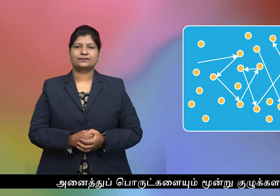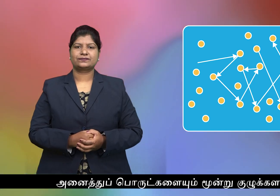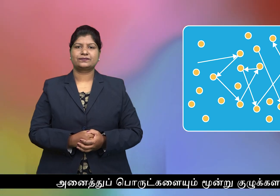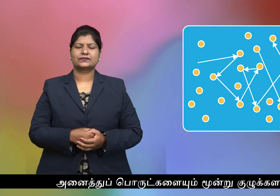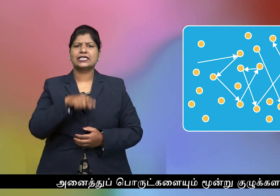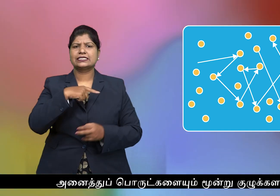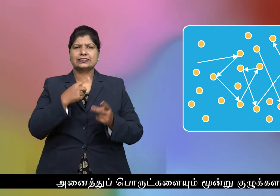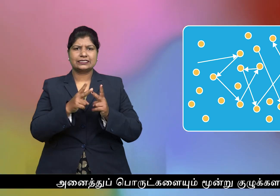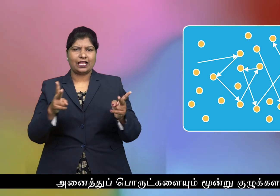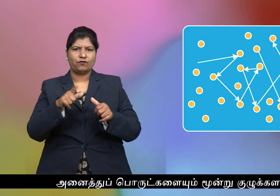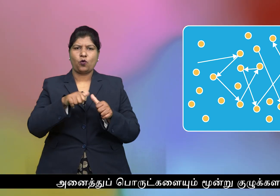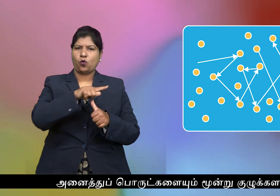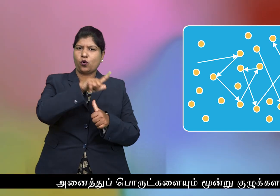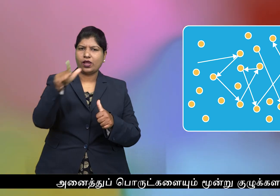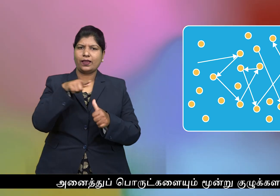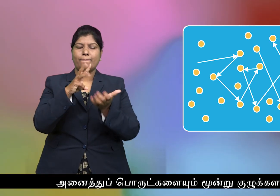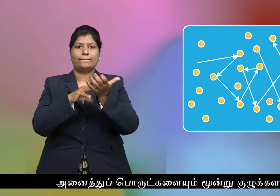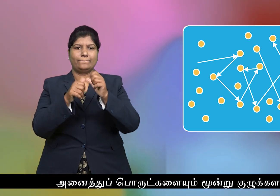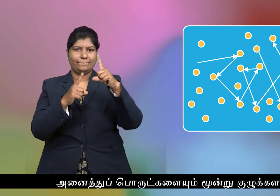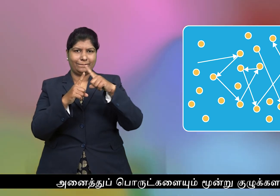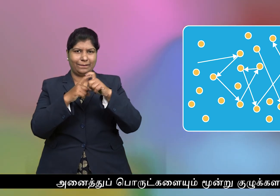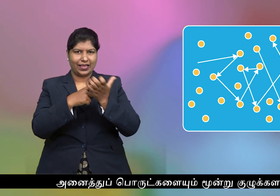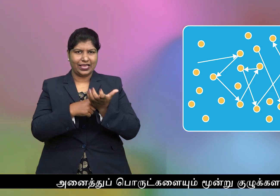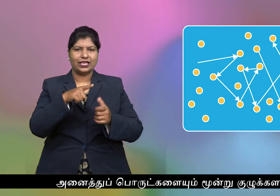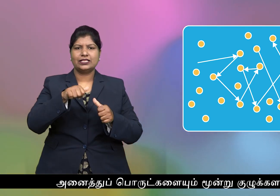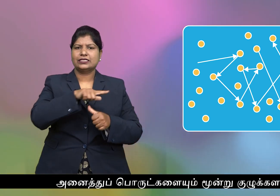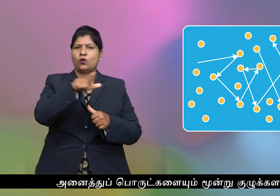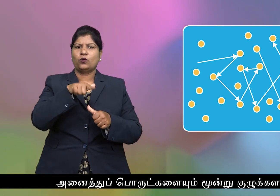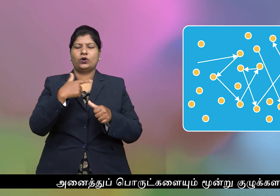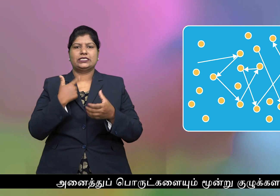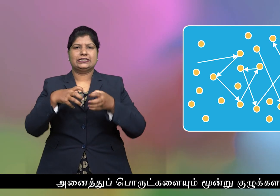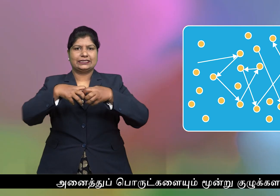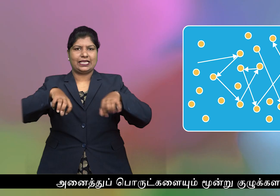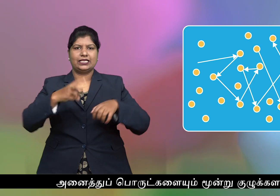அனைத்து பொருட்களையும் 3 குழுக்களாக பிரிக்கலாம்.